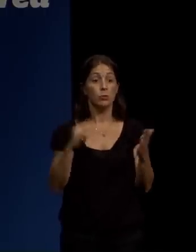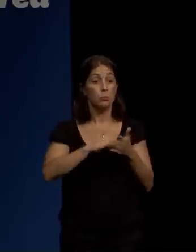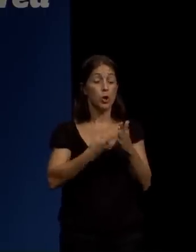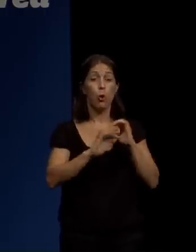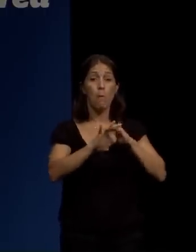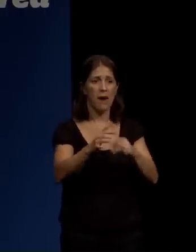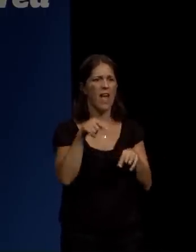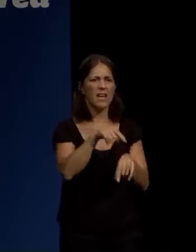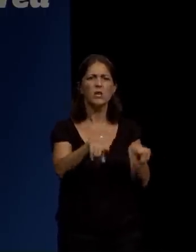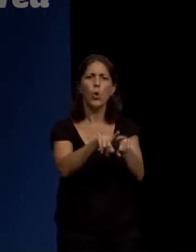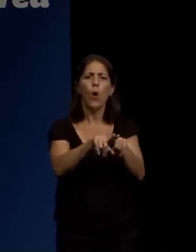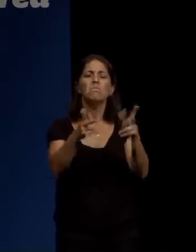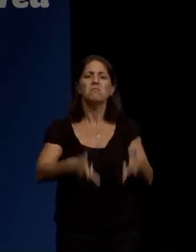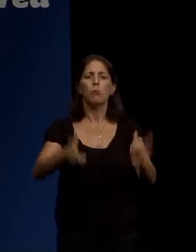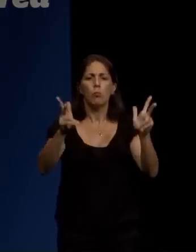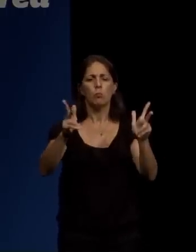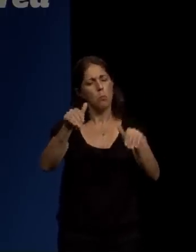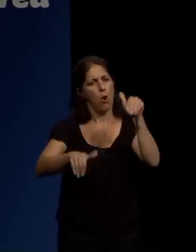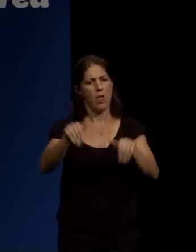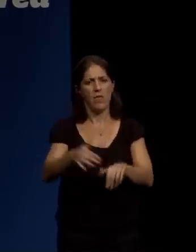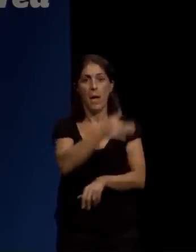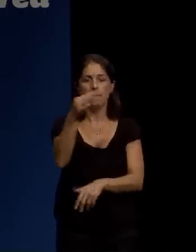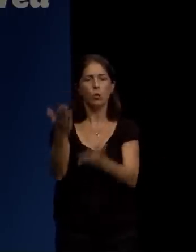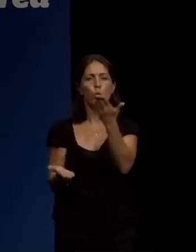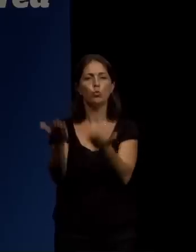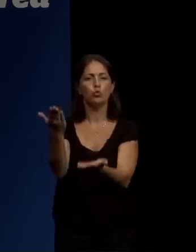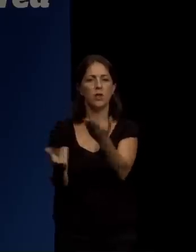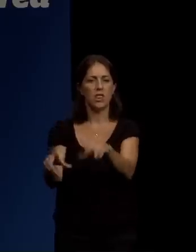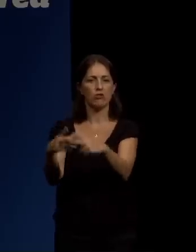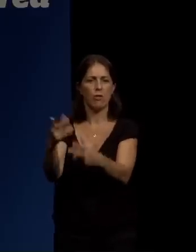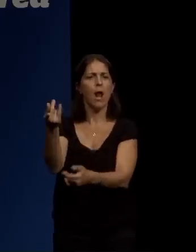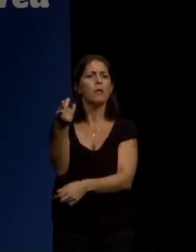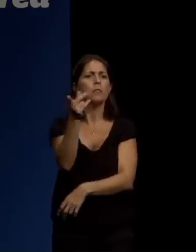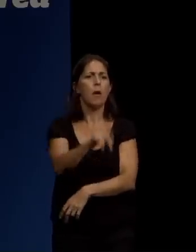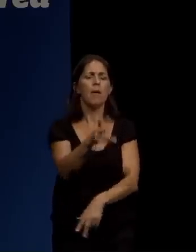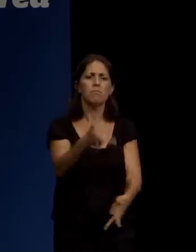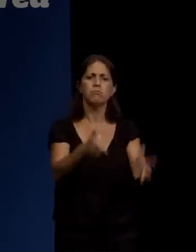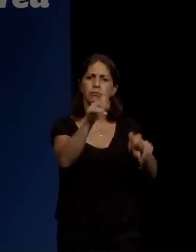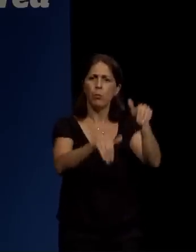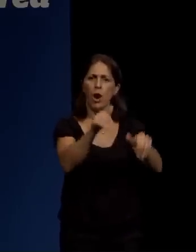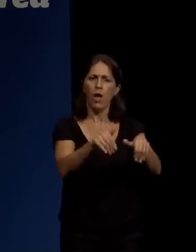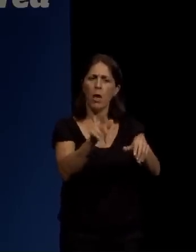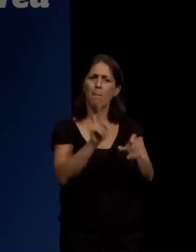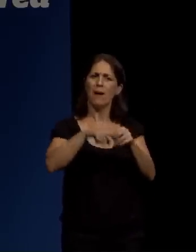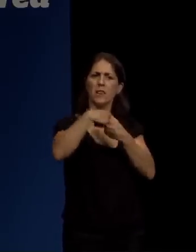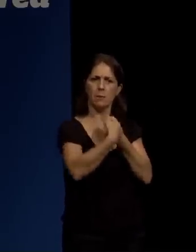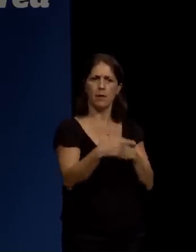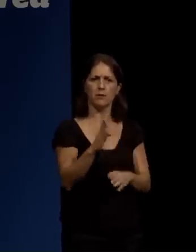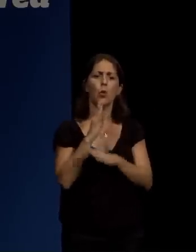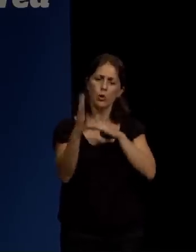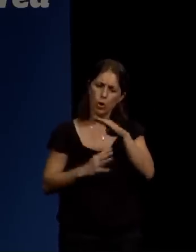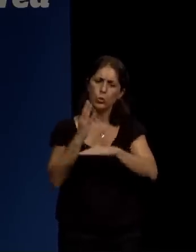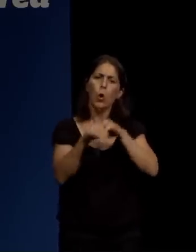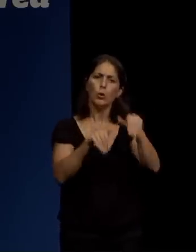Marea é democracia e é xustiza social. E é democracia participativa. Votar cada 4 anos, sí, pero é moito